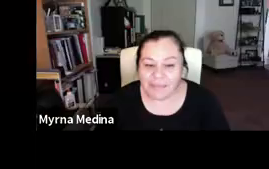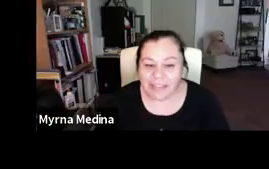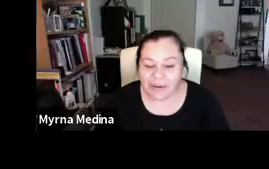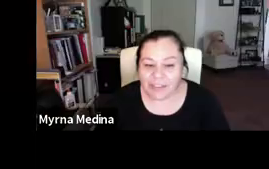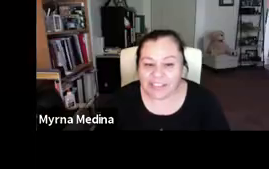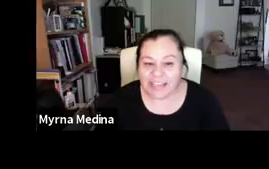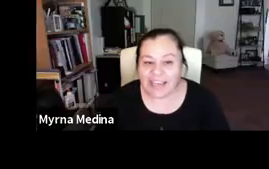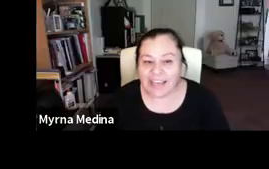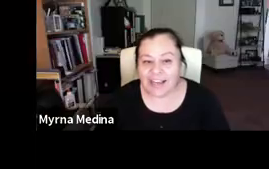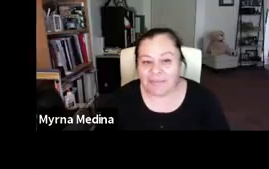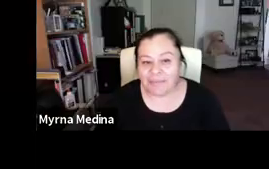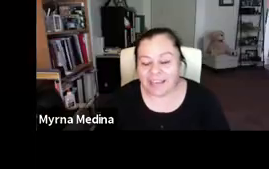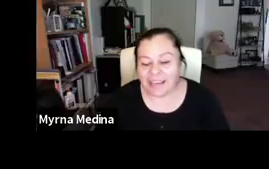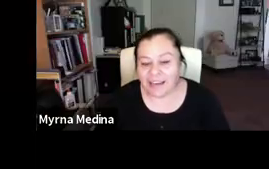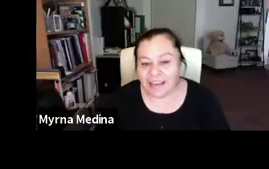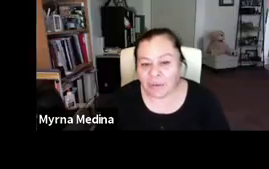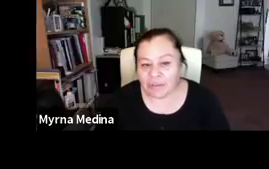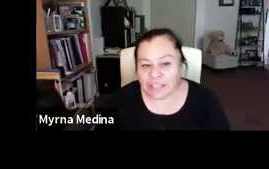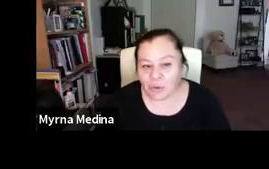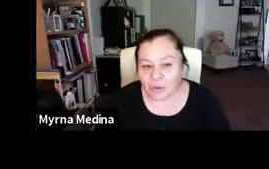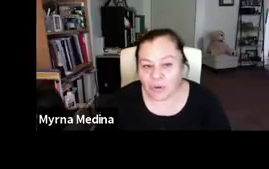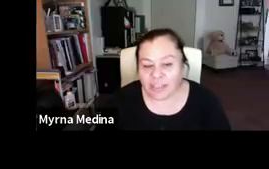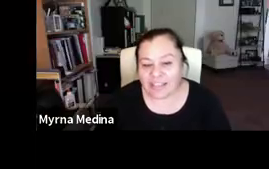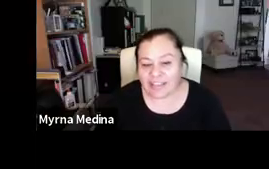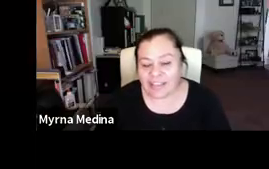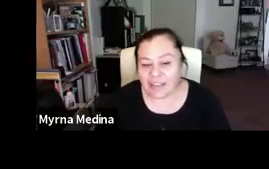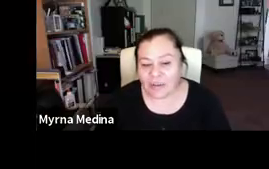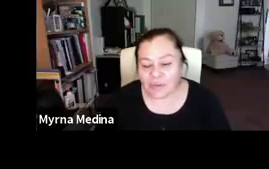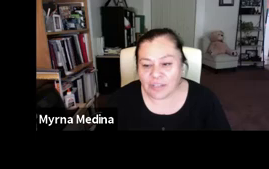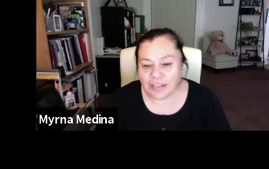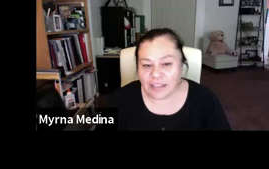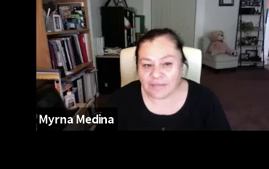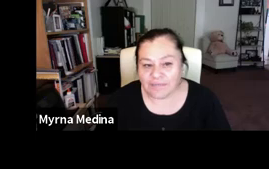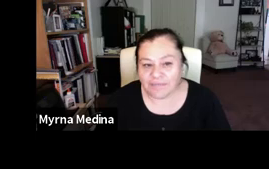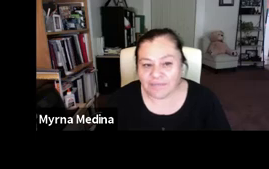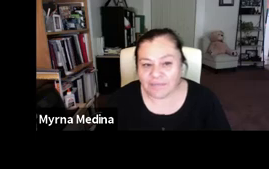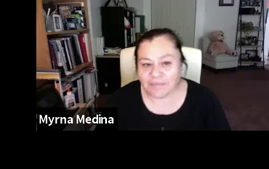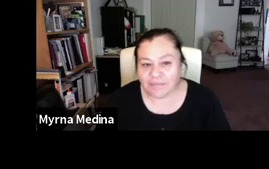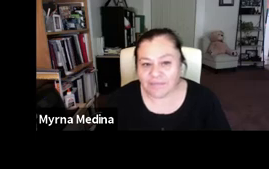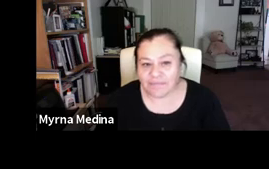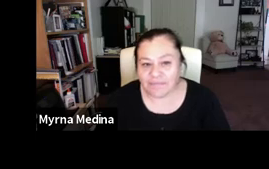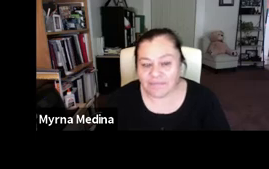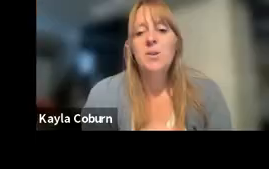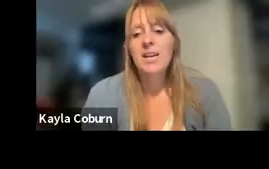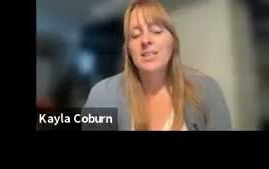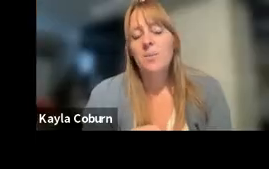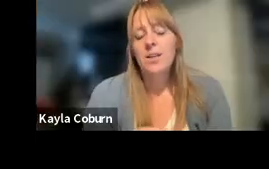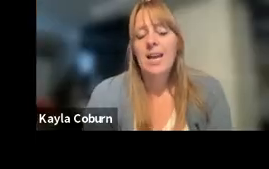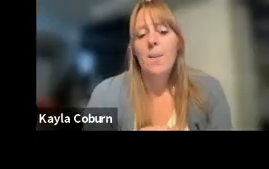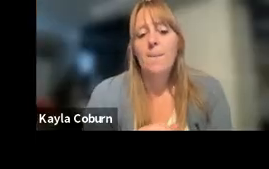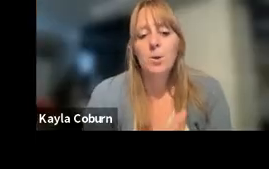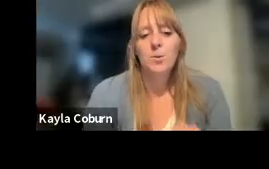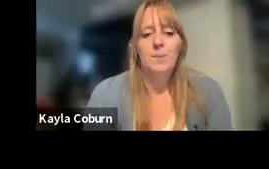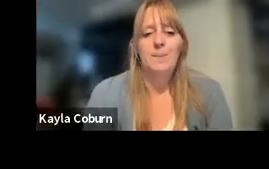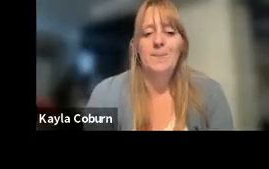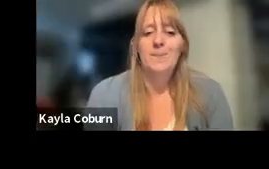Ese video dice que cuando estás sordo y están tratando de asustarte. And then you hear someone